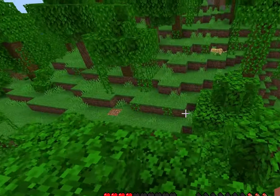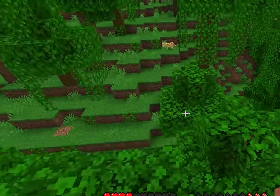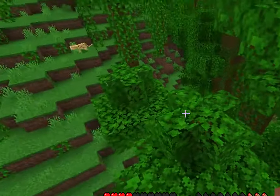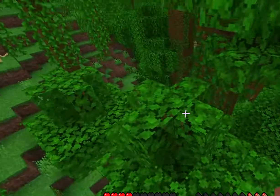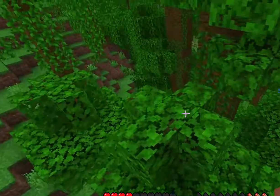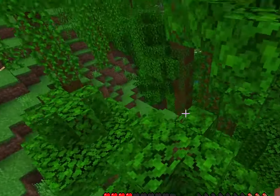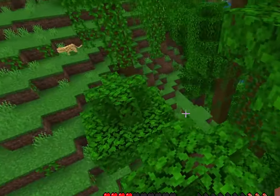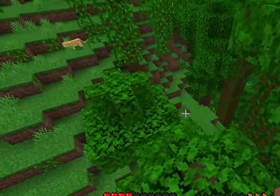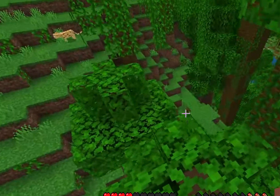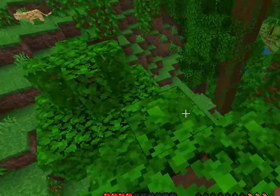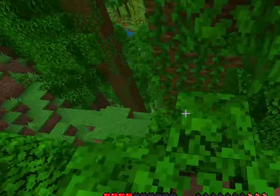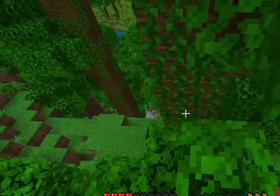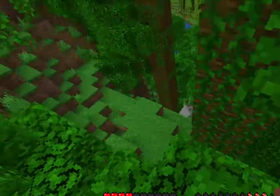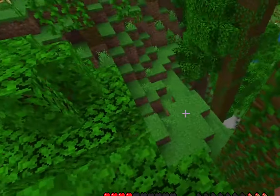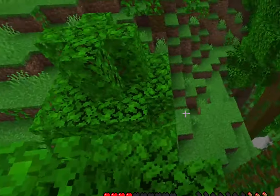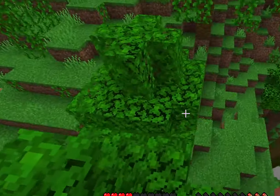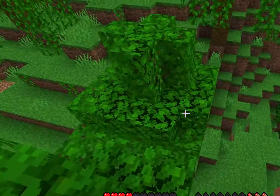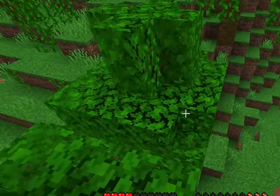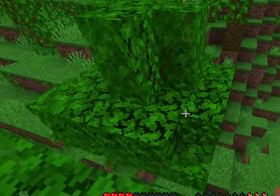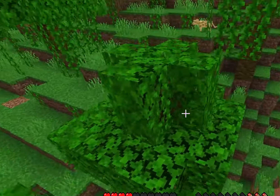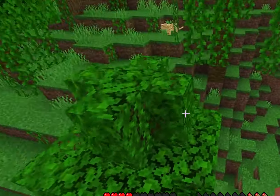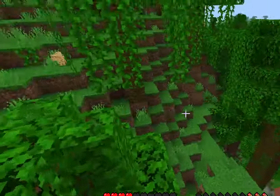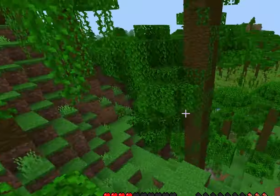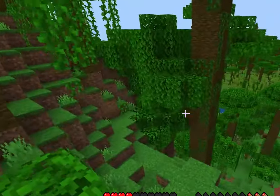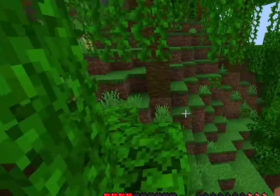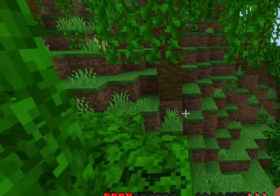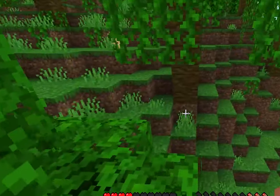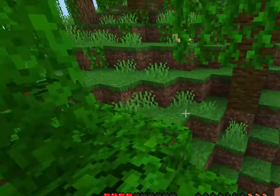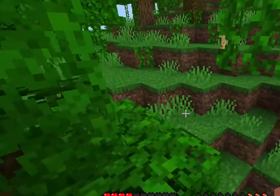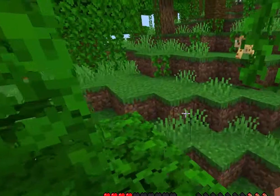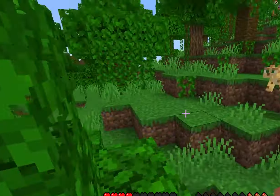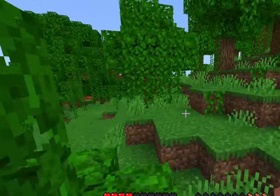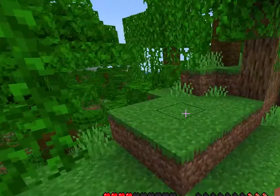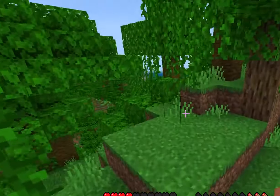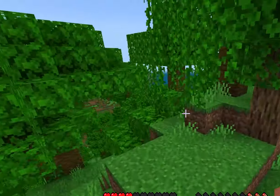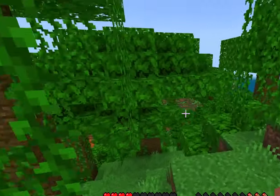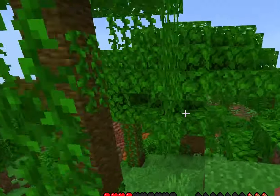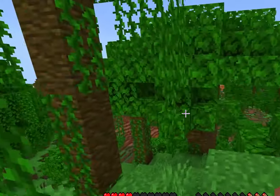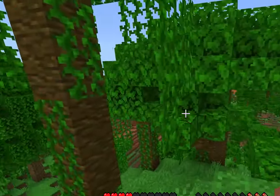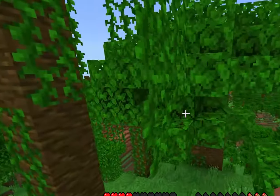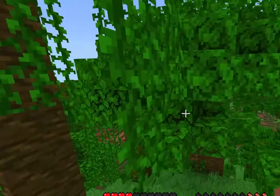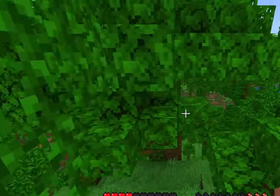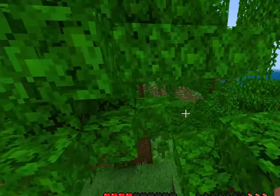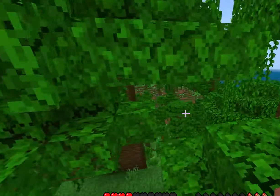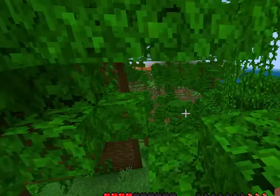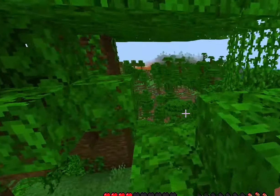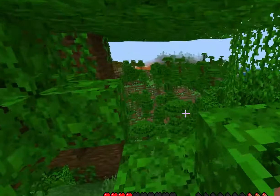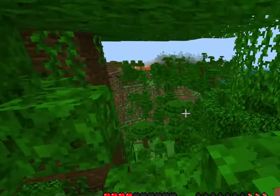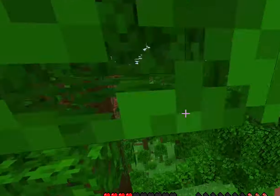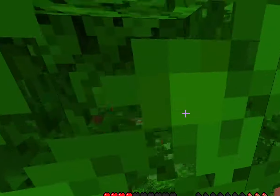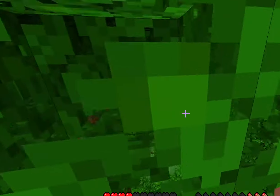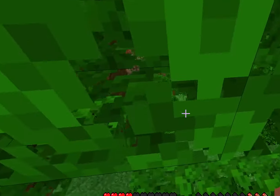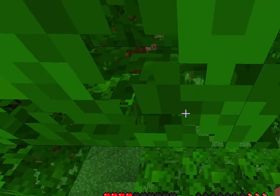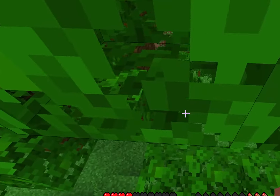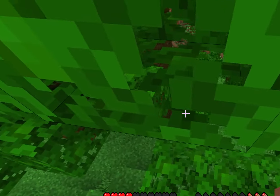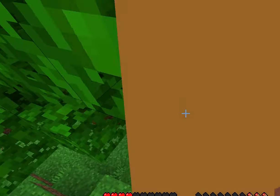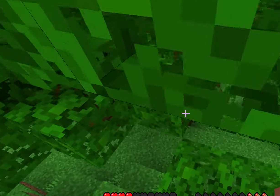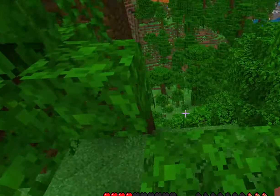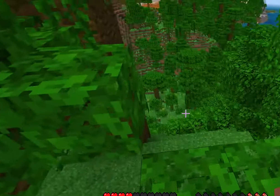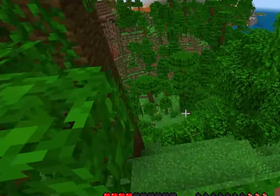ちょ今向かってないです今あ全然来なくていいですよあメサ行きましょうメサあメサ行かないと行かないですじゃあ行か